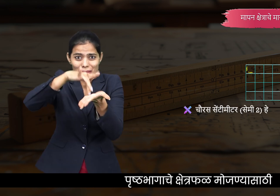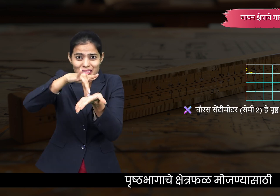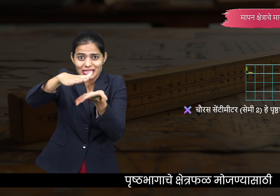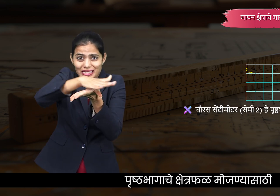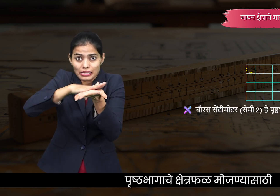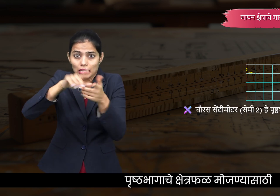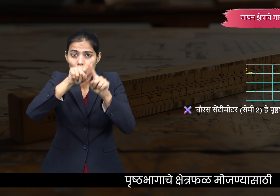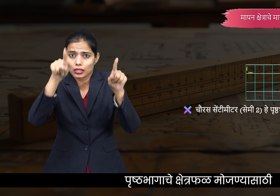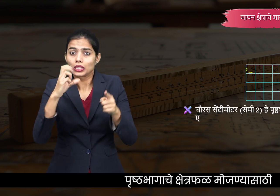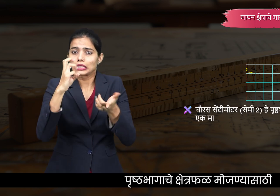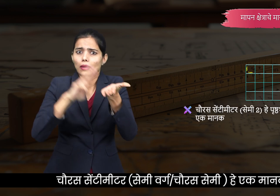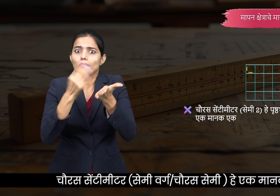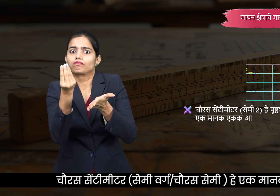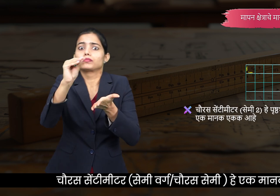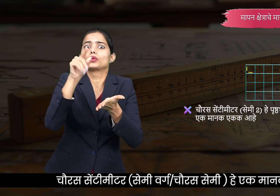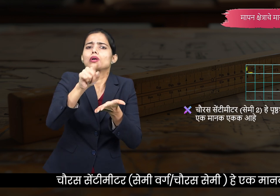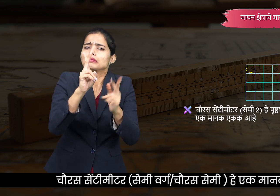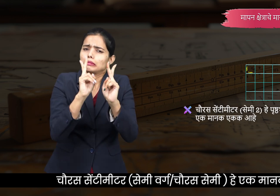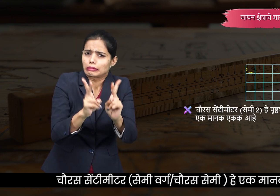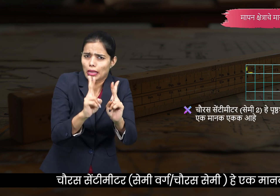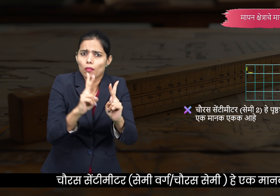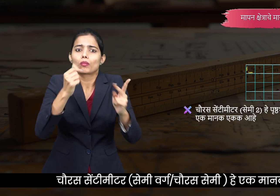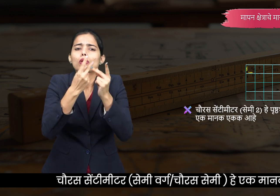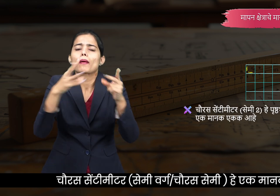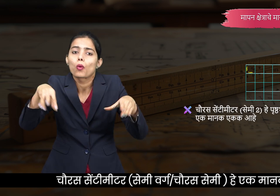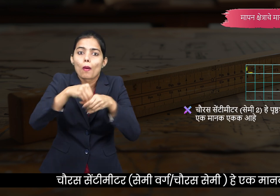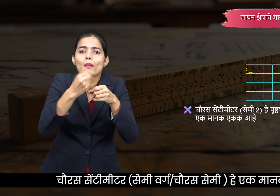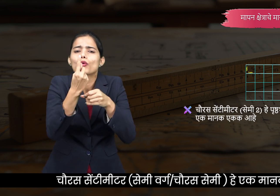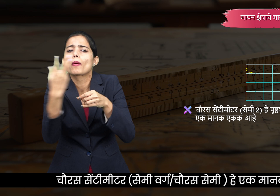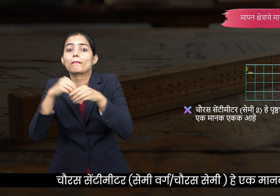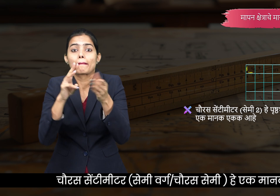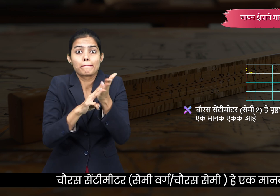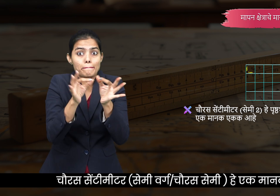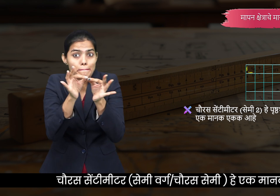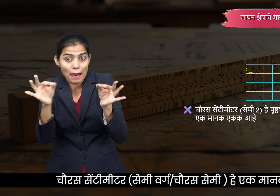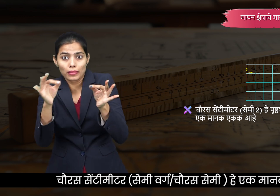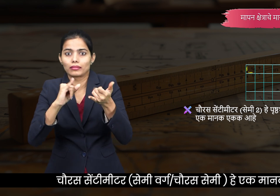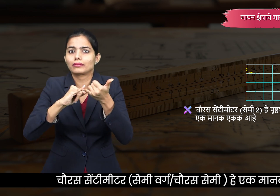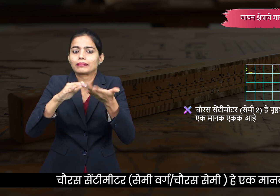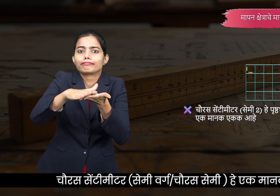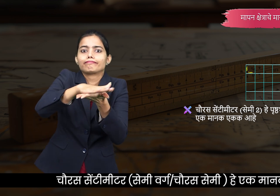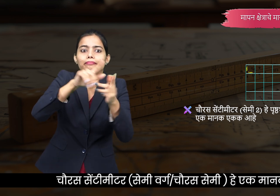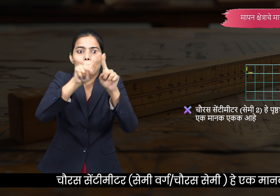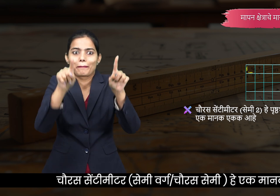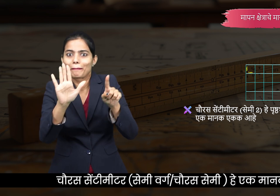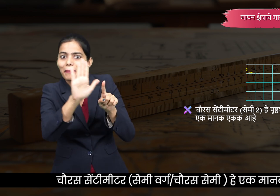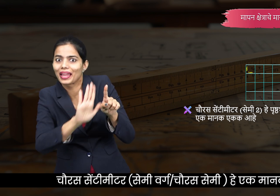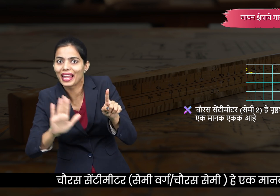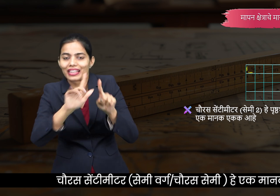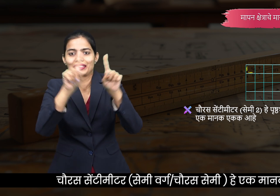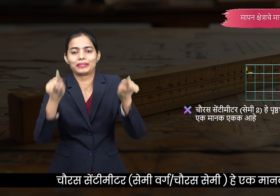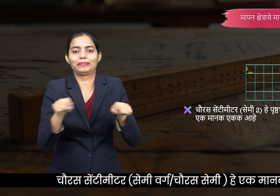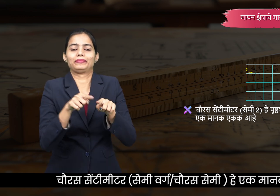पृष्ठभागाचे क्षेत्रफळ मोजण्यासाठी चौरस सेंटीमीटर, सेमी वर्ग किंवा चौरस सेमी हे एक मानक एकक